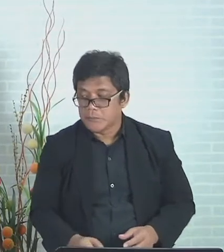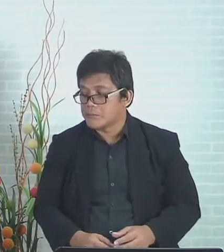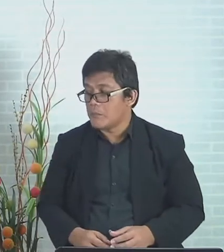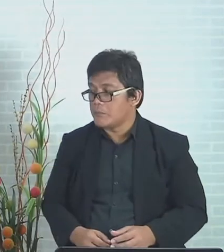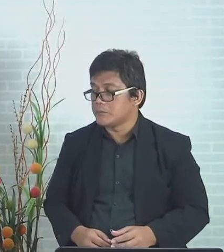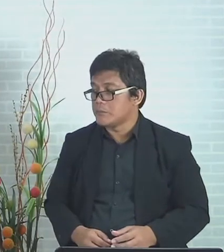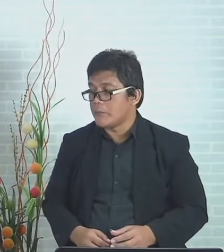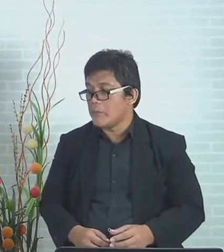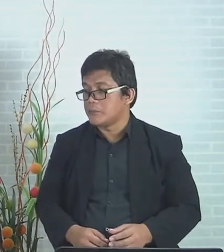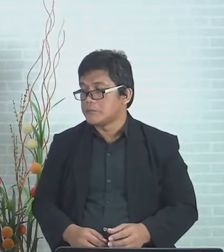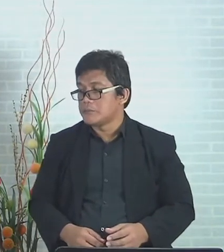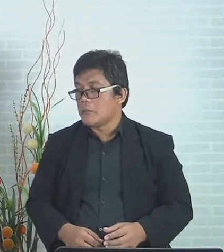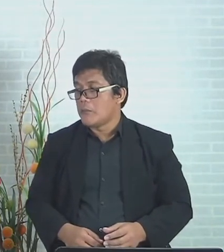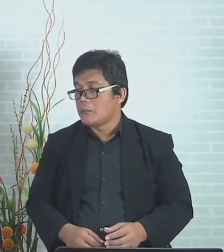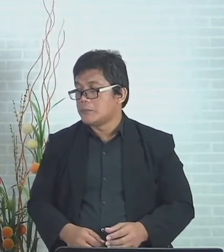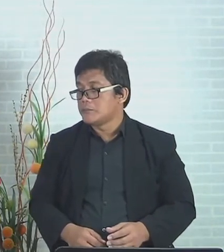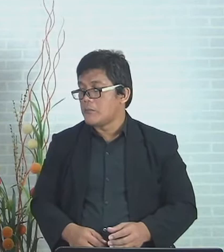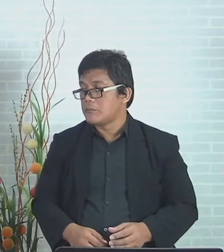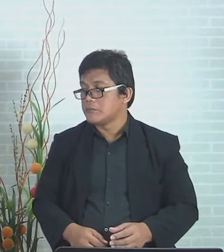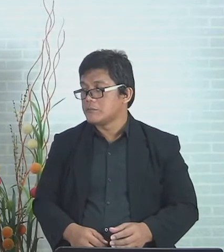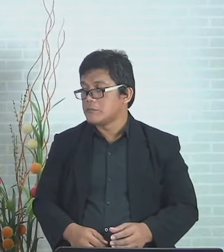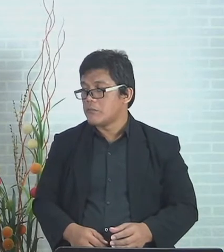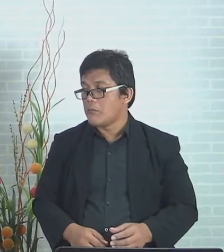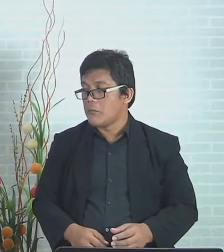hai hai